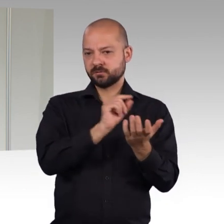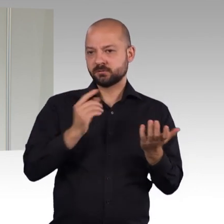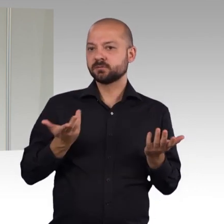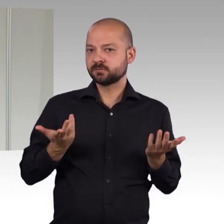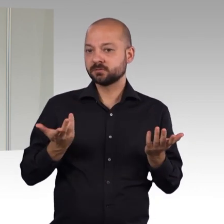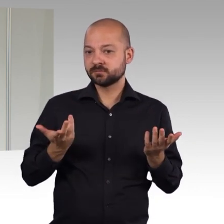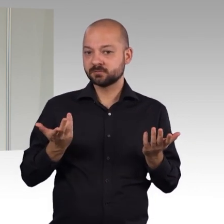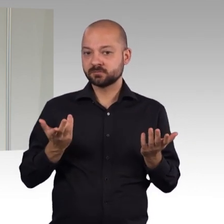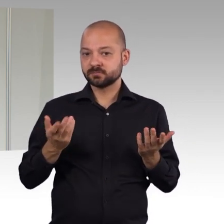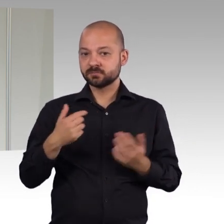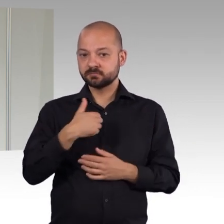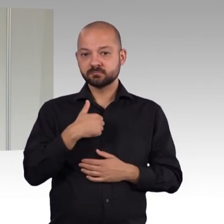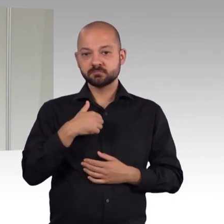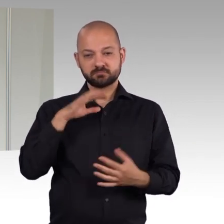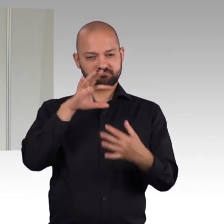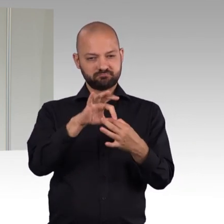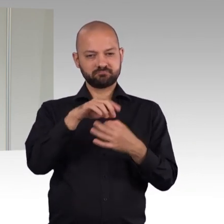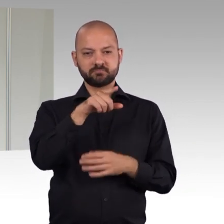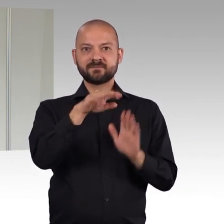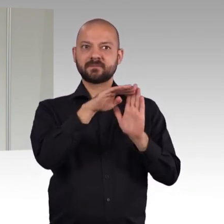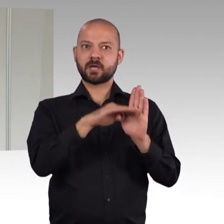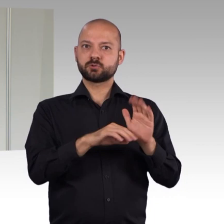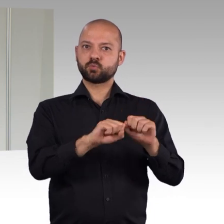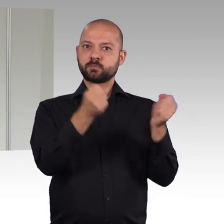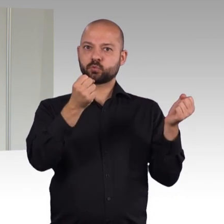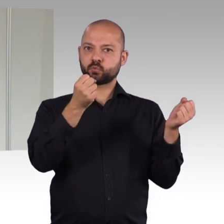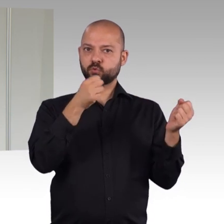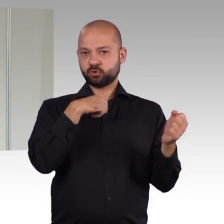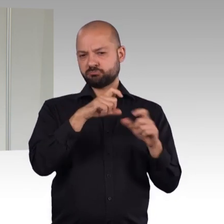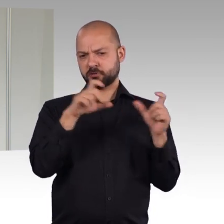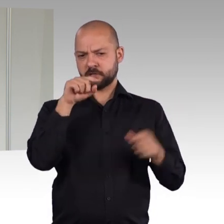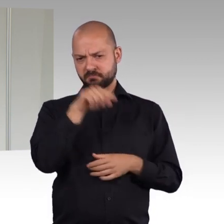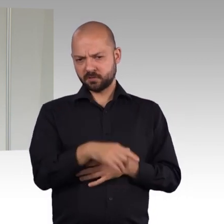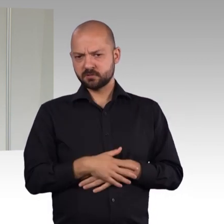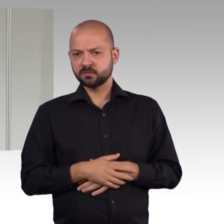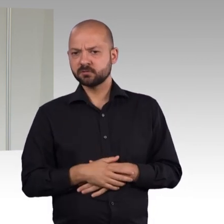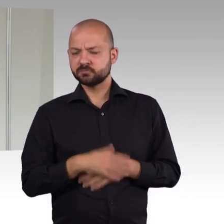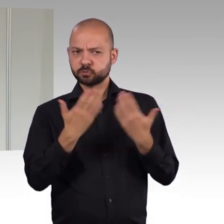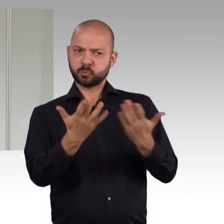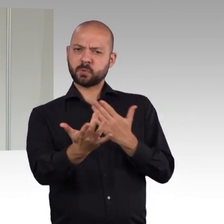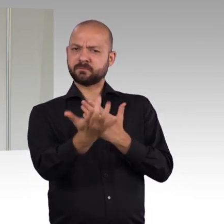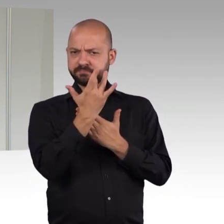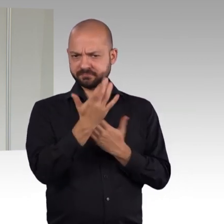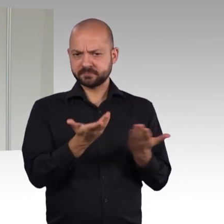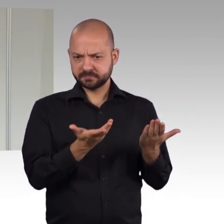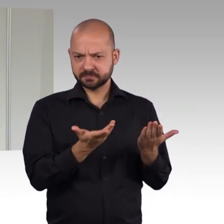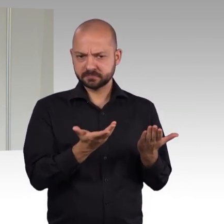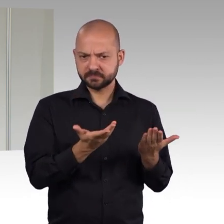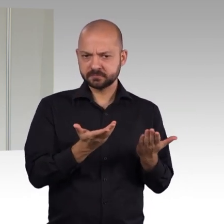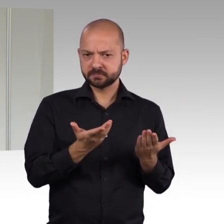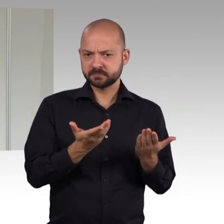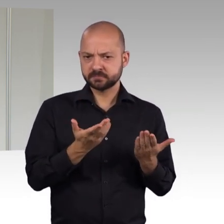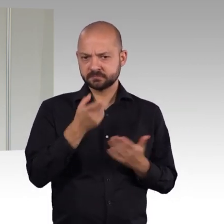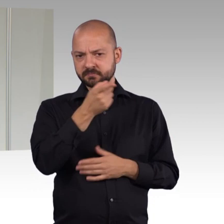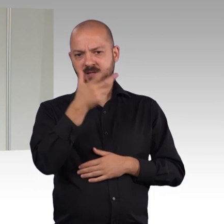einigermaßen abenteuerlich, da es doch in Ihren Reihen Wirrköpfe gibt, die meinen, einen Aufstand